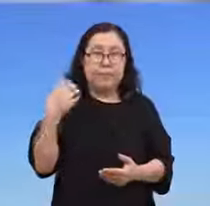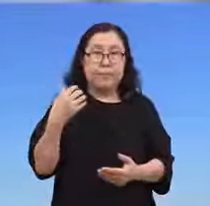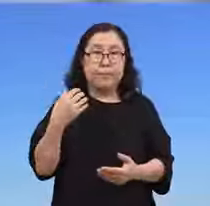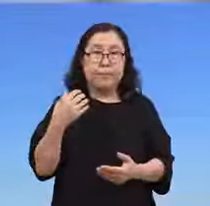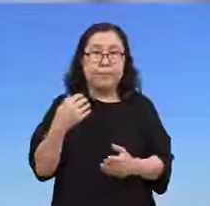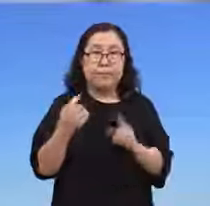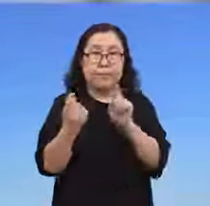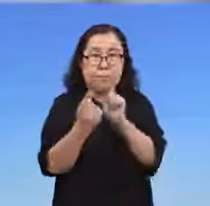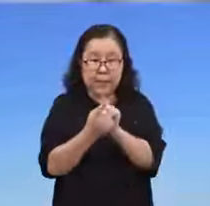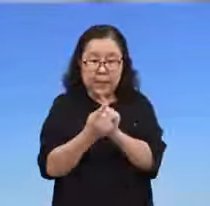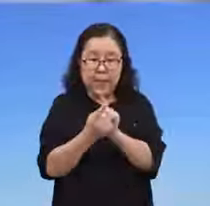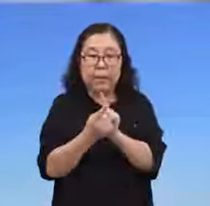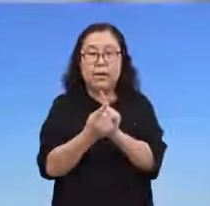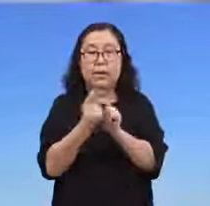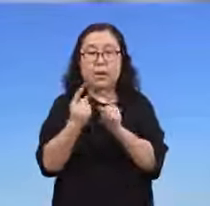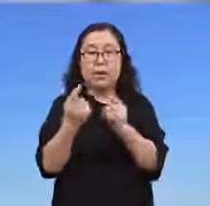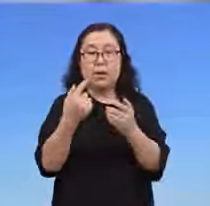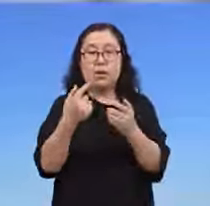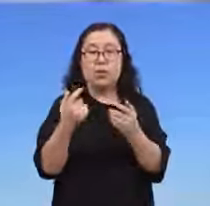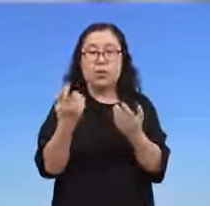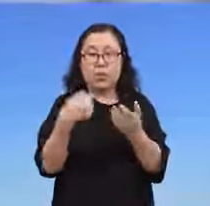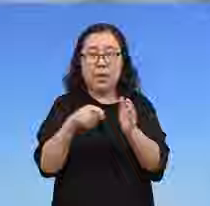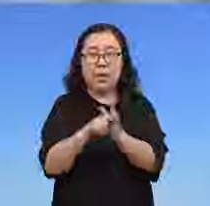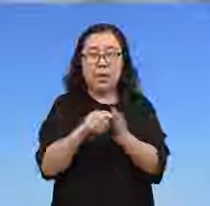낭비하지 않고 장까지 내려가겠습니다.